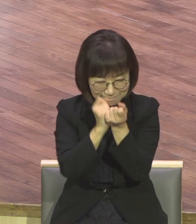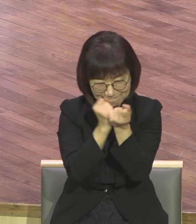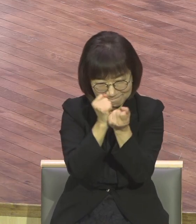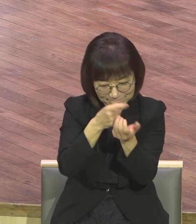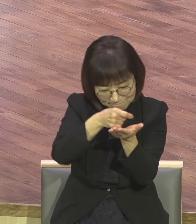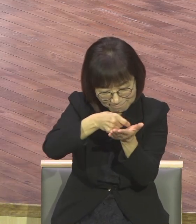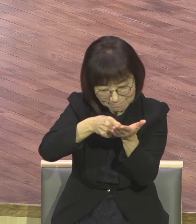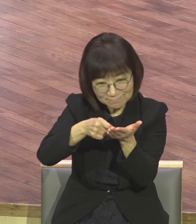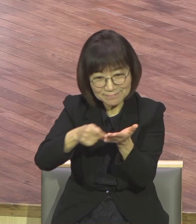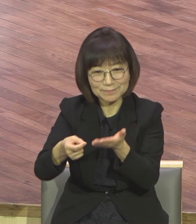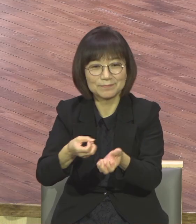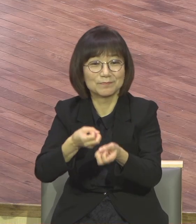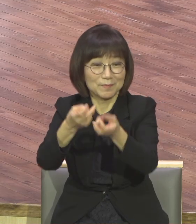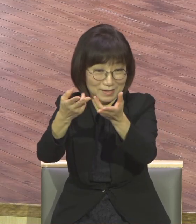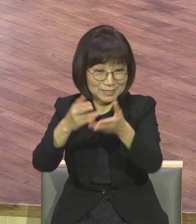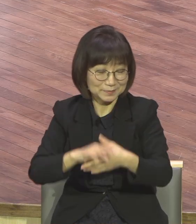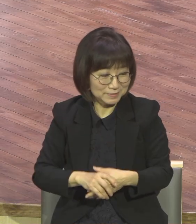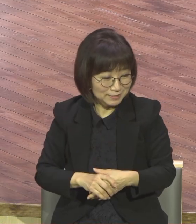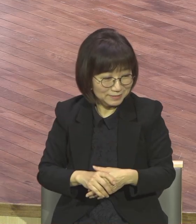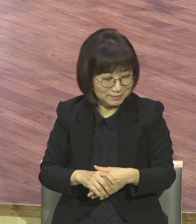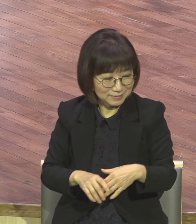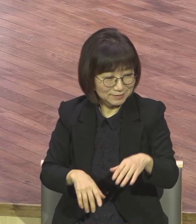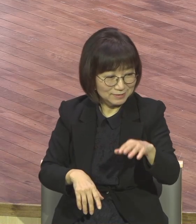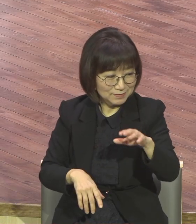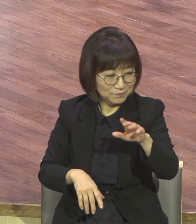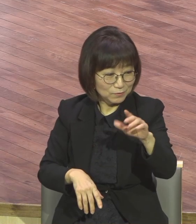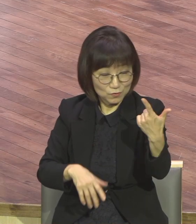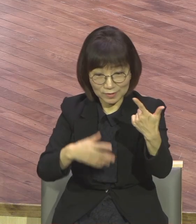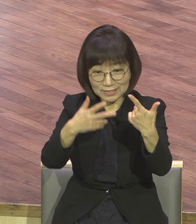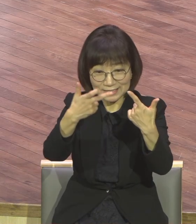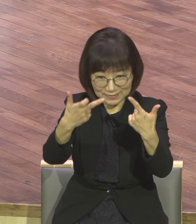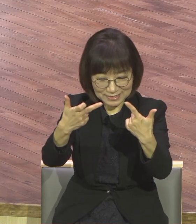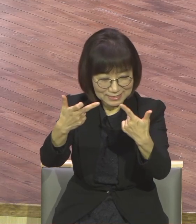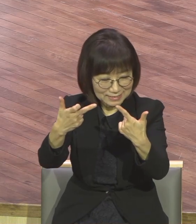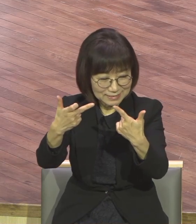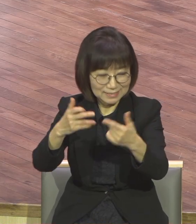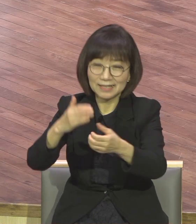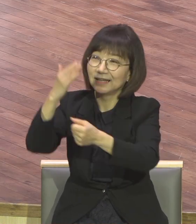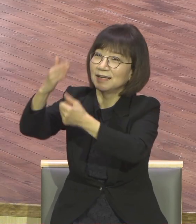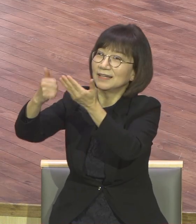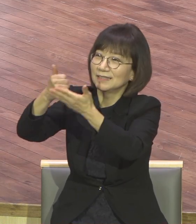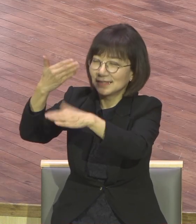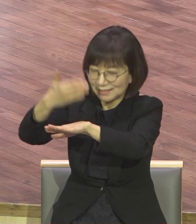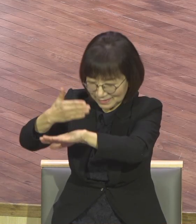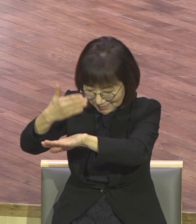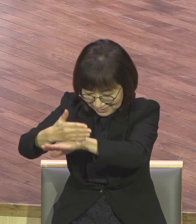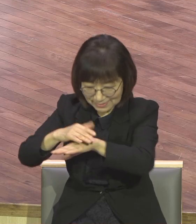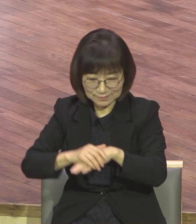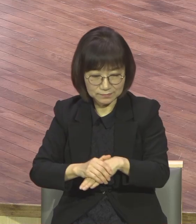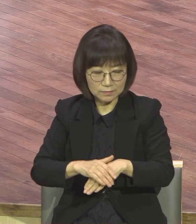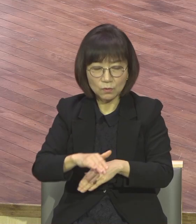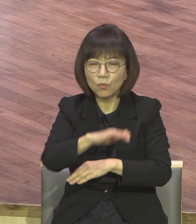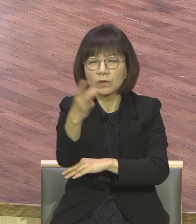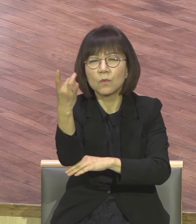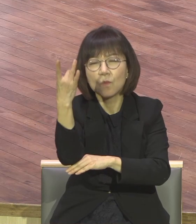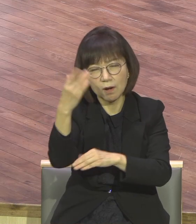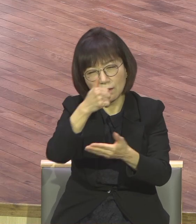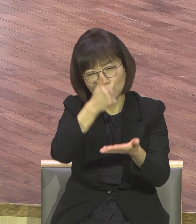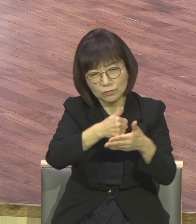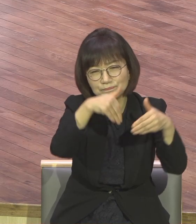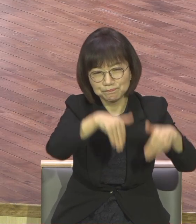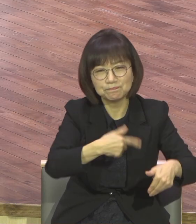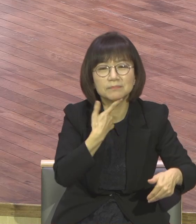설명을 지금 하고 있어요. 자, 17절 봅니다. 하나님께 감사하려다. 너희가 본래 죄의